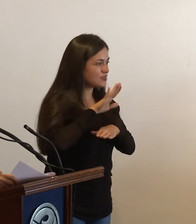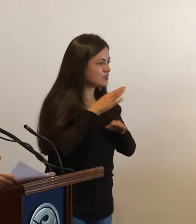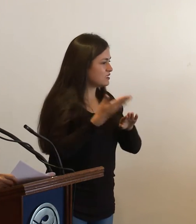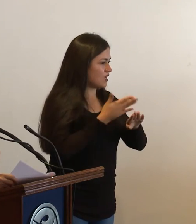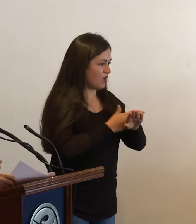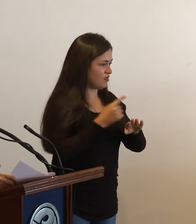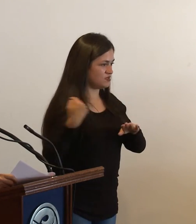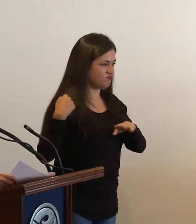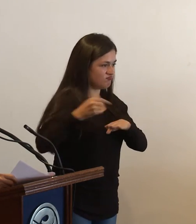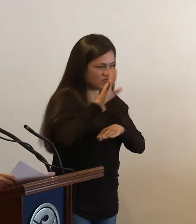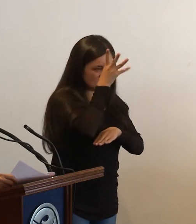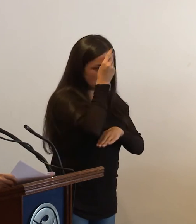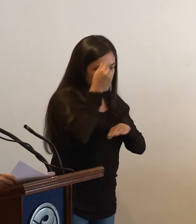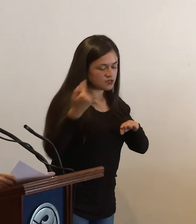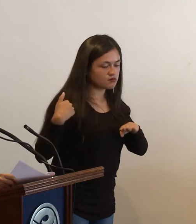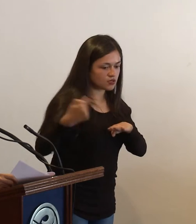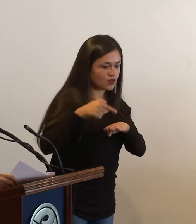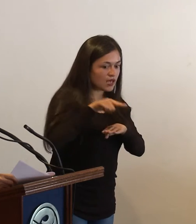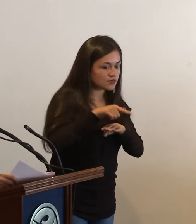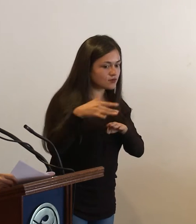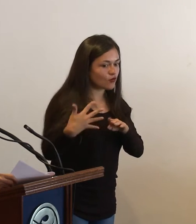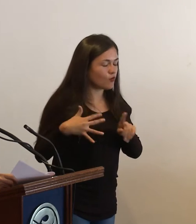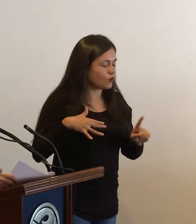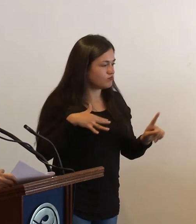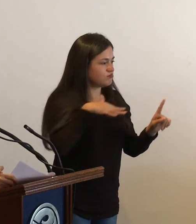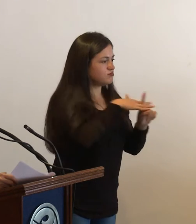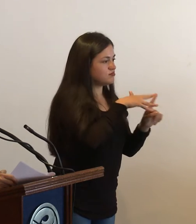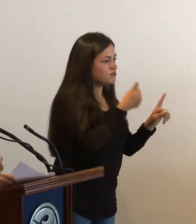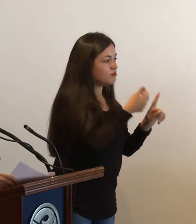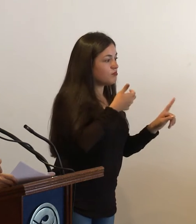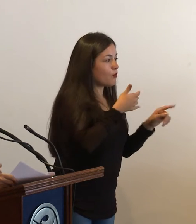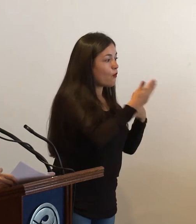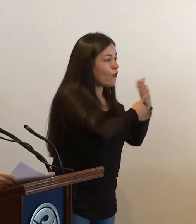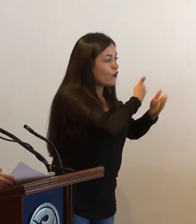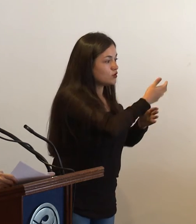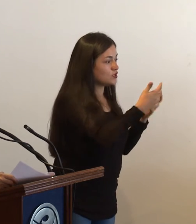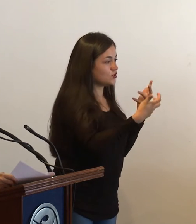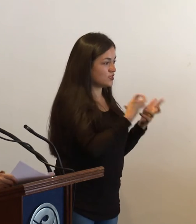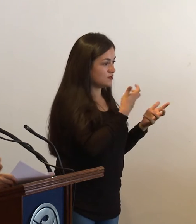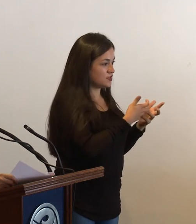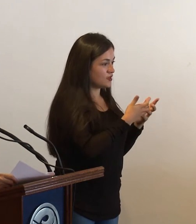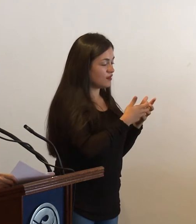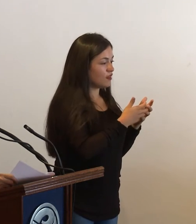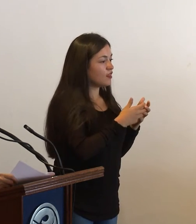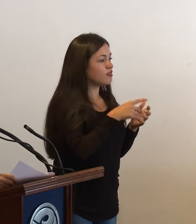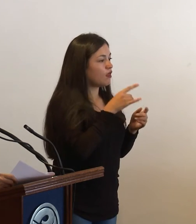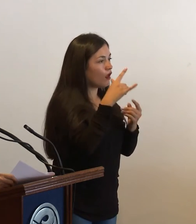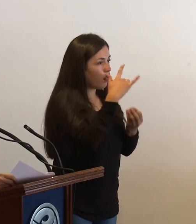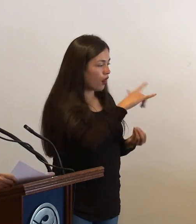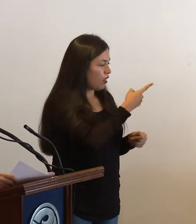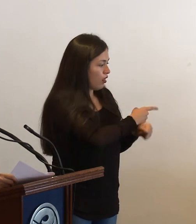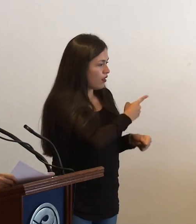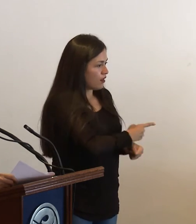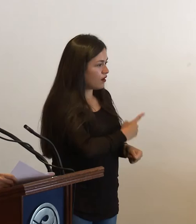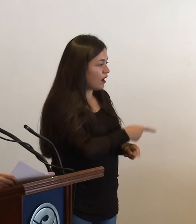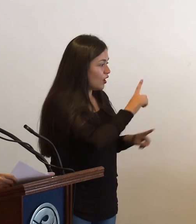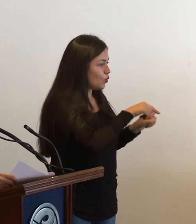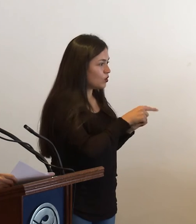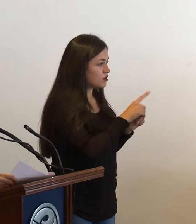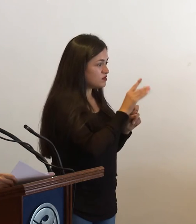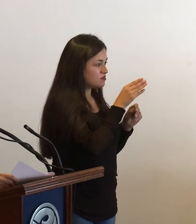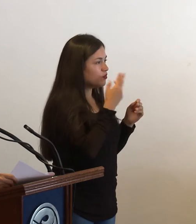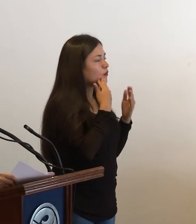disciplinas incidieron en el sistemático proceso de subordinación de distintos